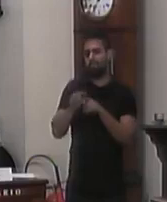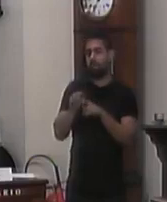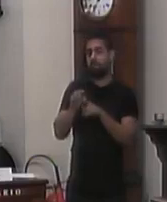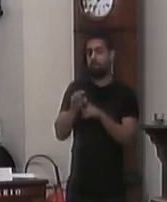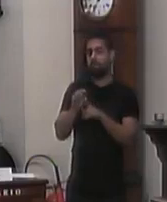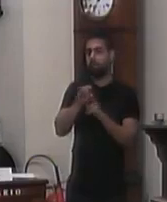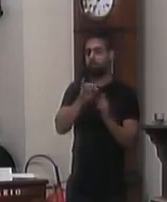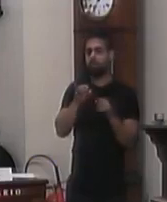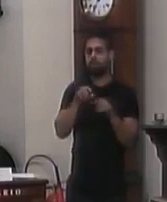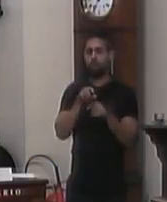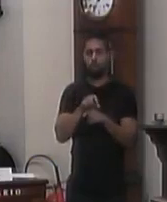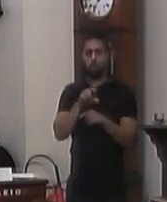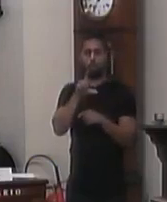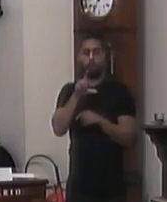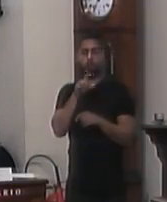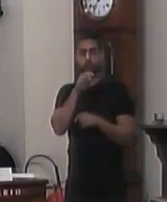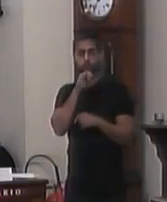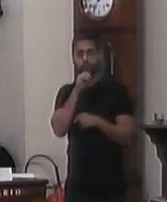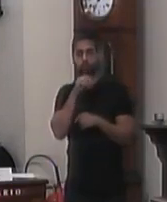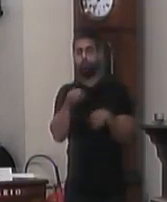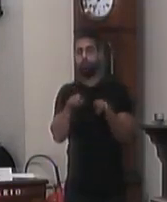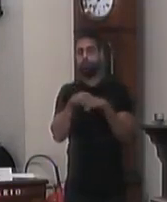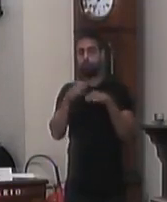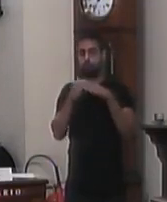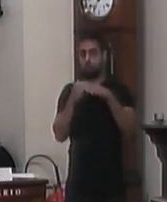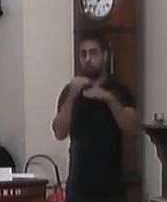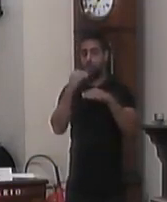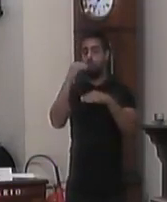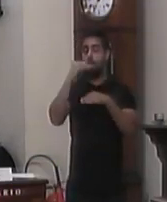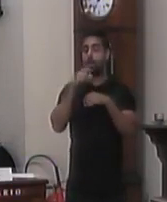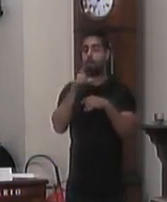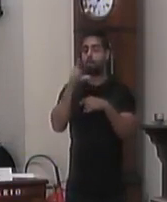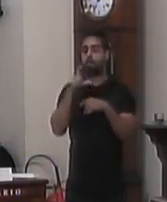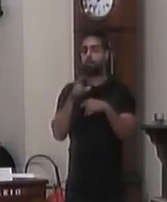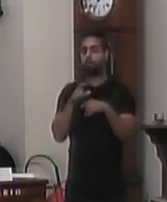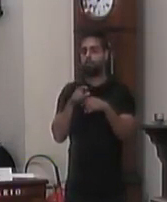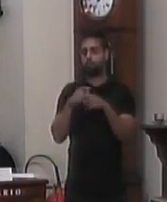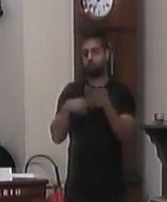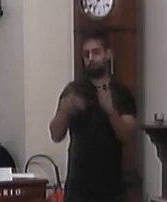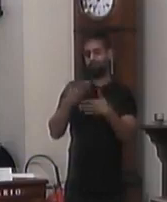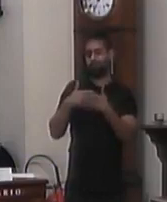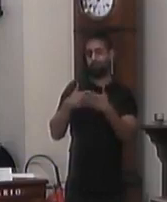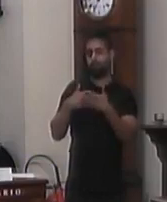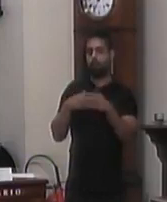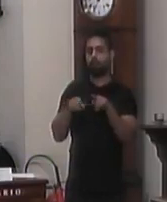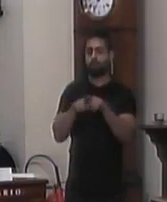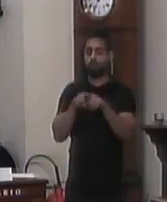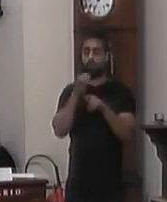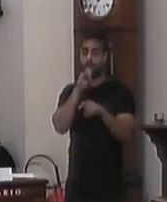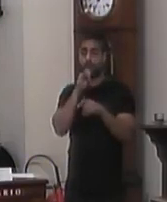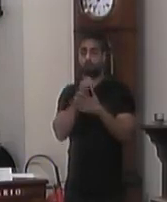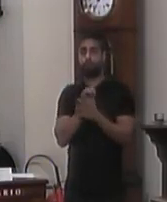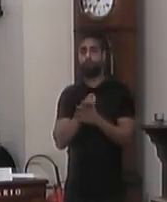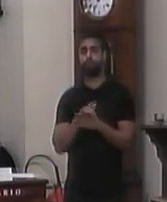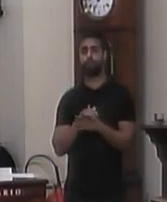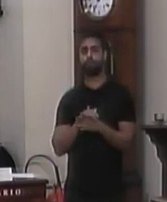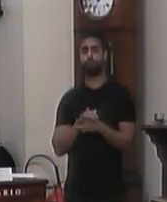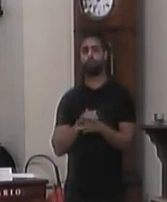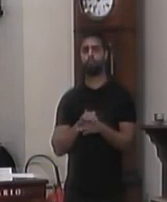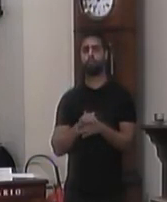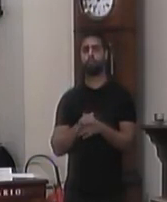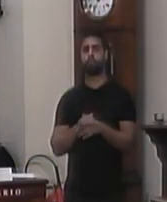de despesa que a gente tiver, o limite vai aumentar, mas é inversamente proporcional. Então, obviamente que